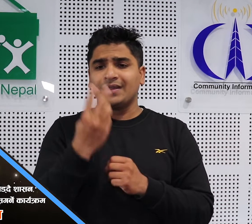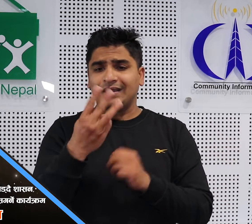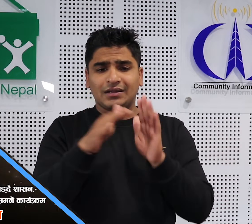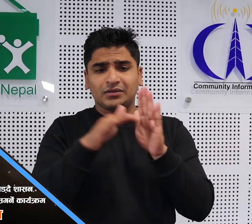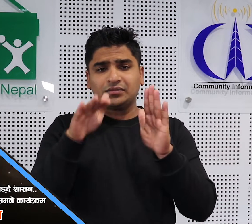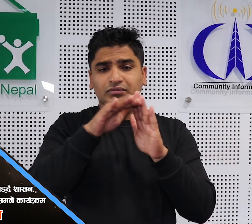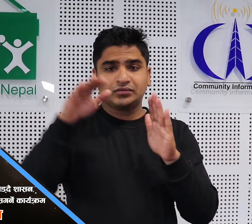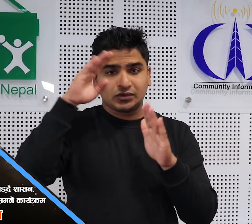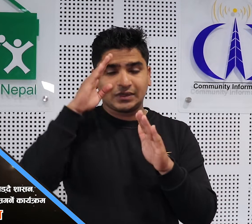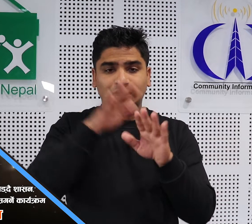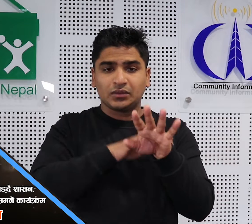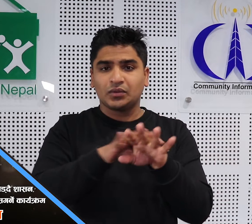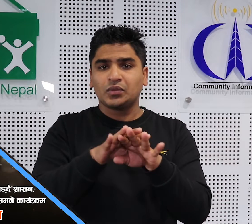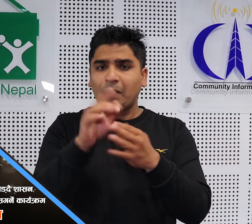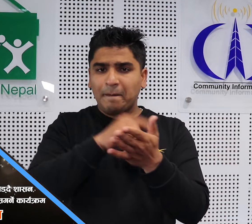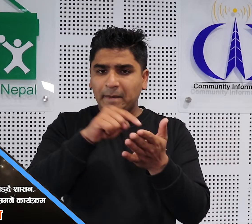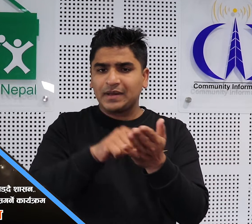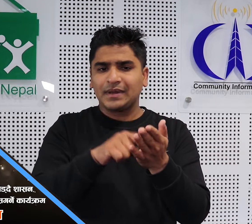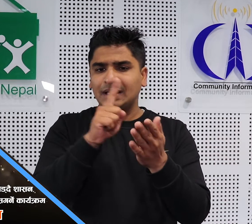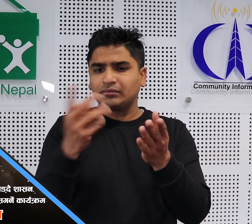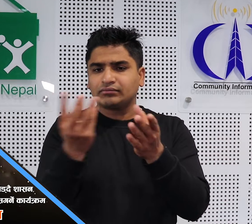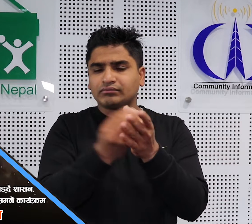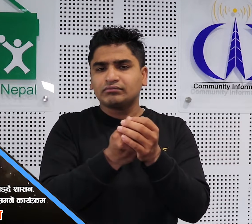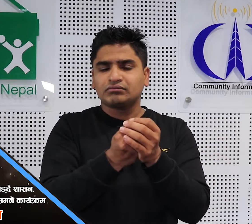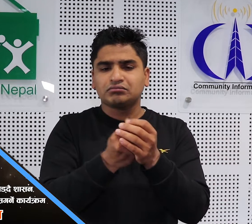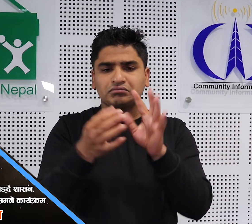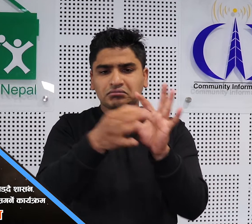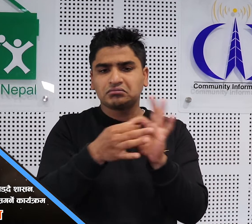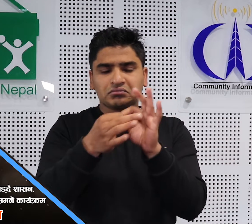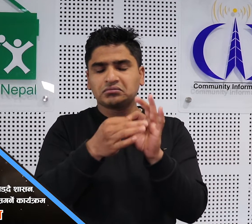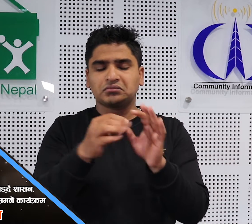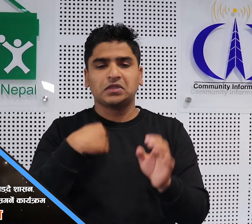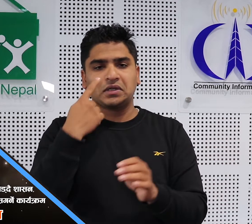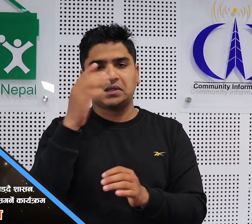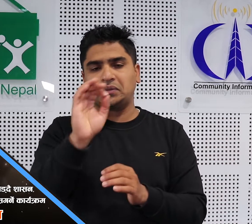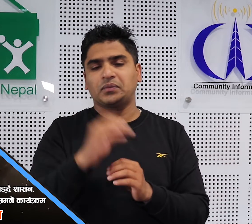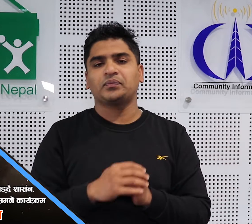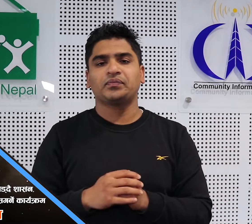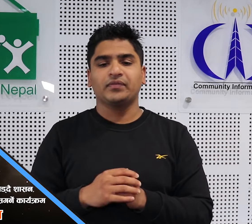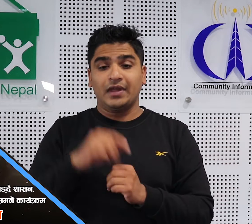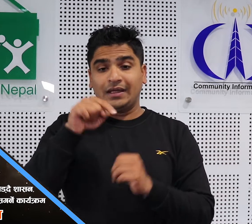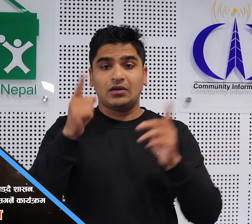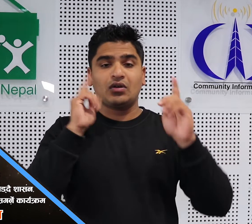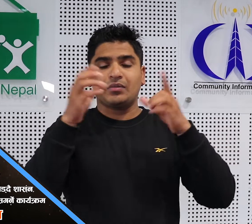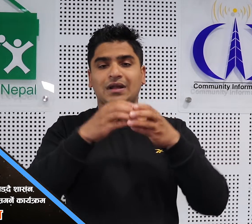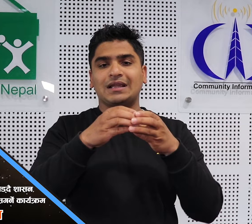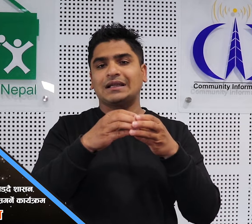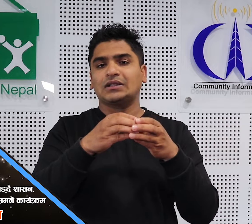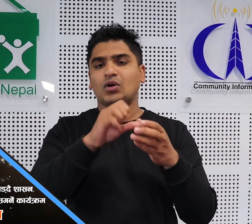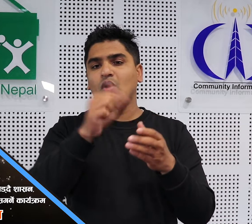तहका सरकारहरू बीचमा एक आपसमा जाने समन्वय भएको म चाहिँ नि देख्दिनँ। मिथिला नगरपालिकाकै शिव कुमार सिंह तीन